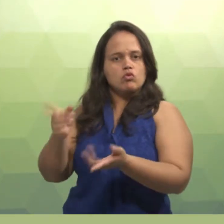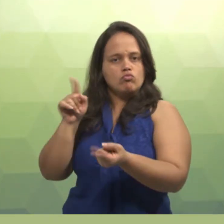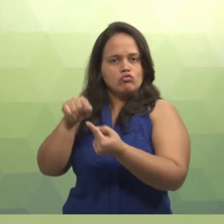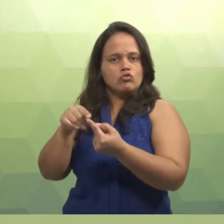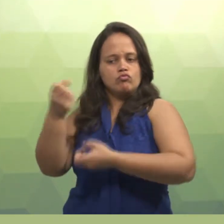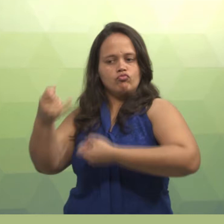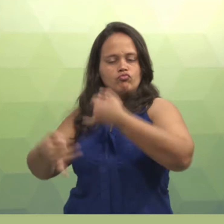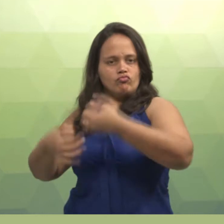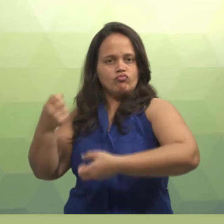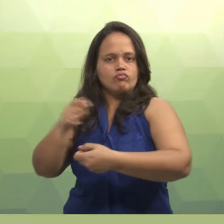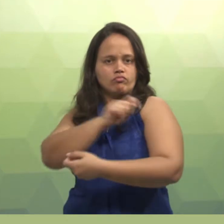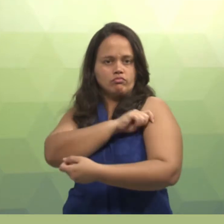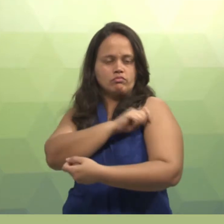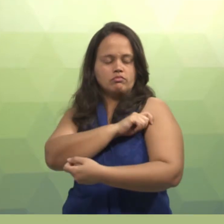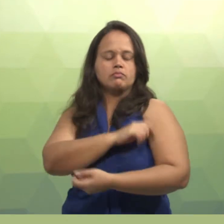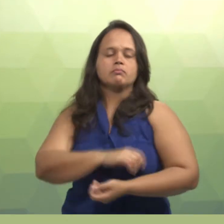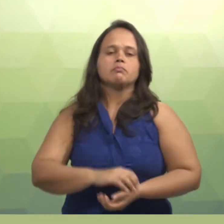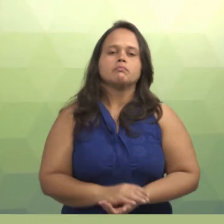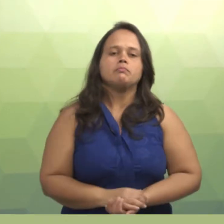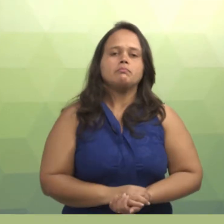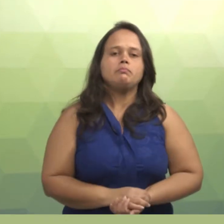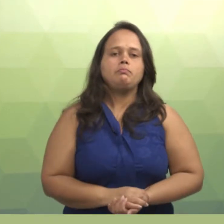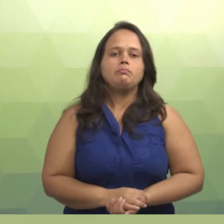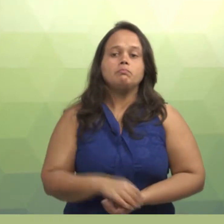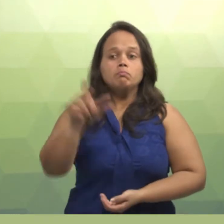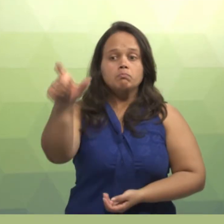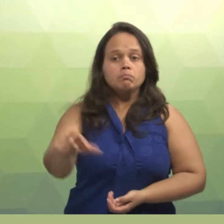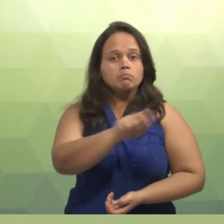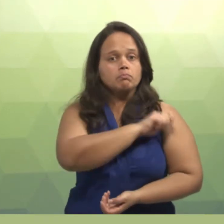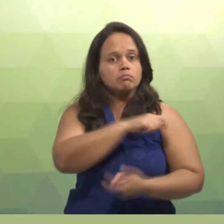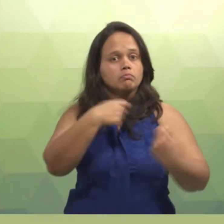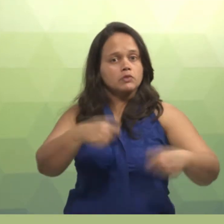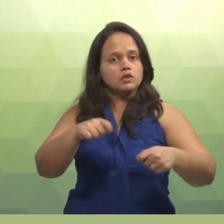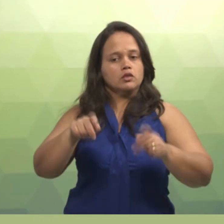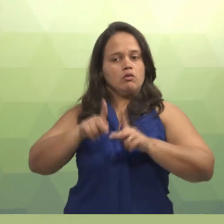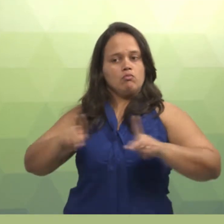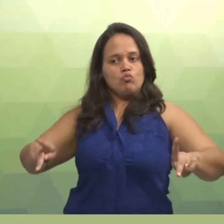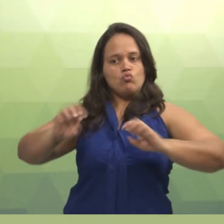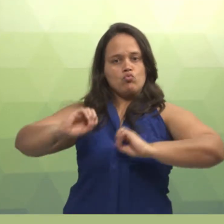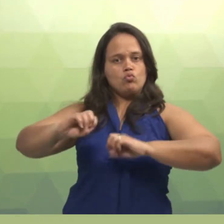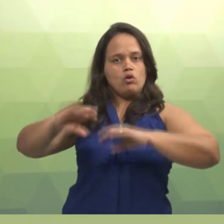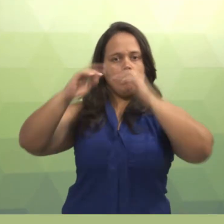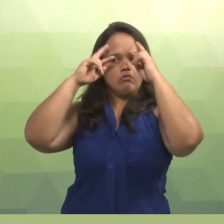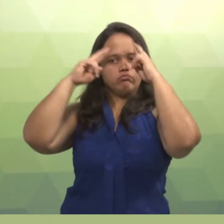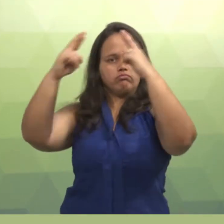seus educadores. O professor licenciado, ou seja,